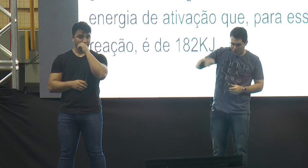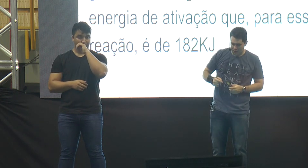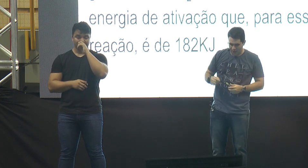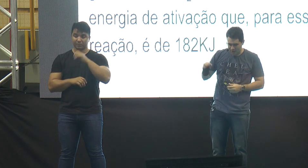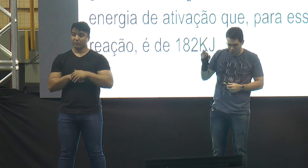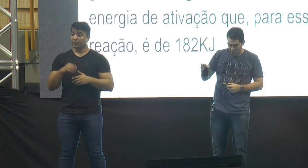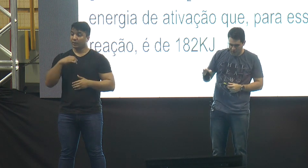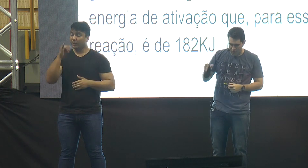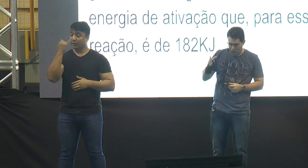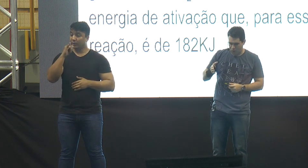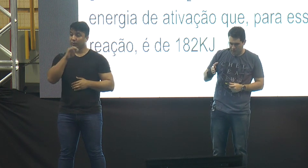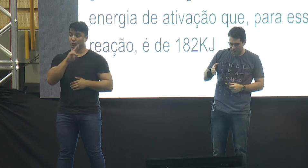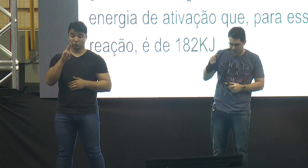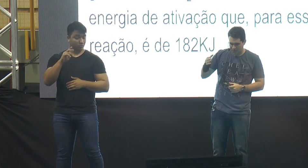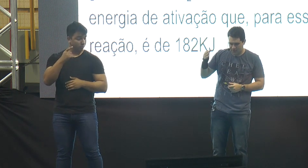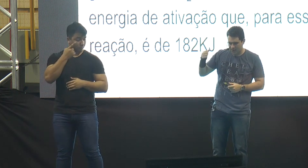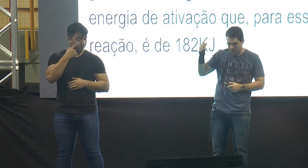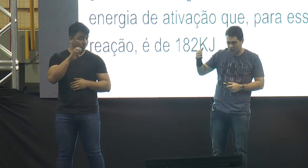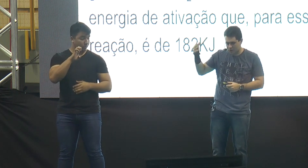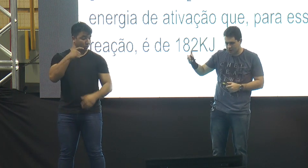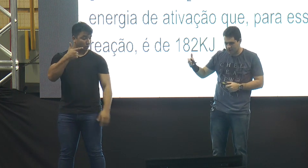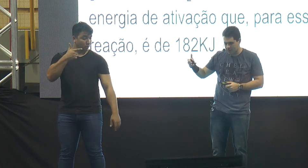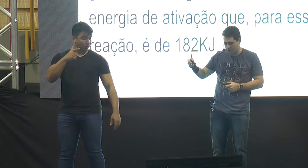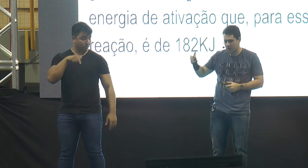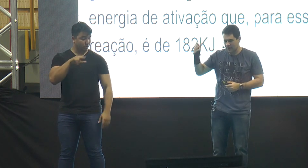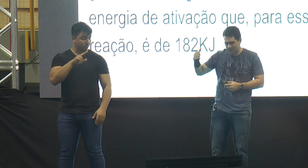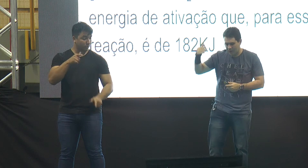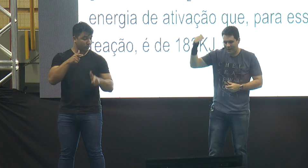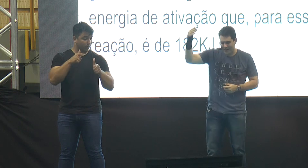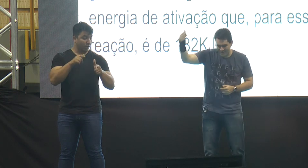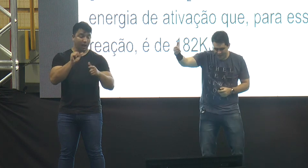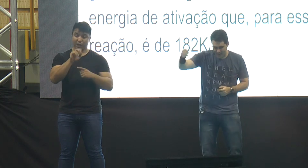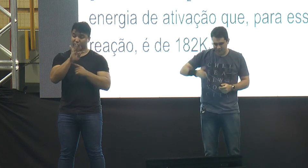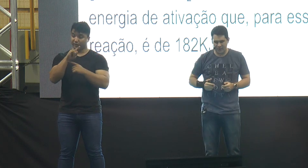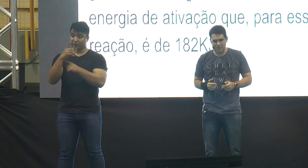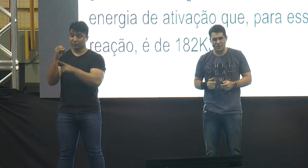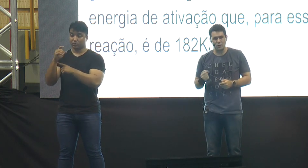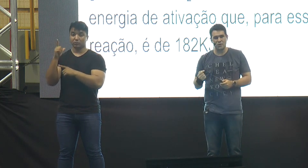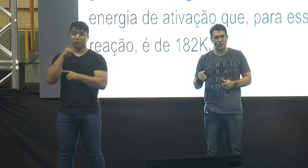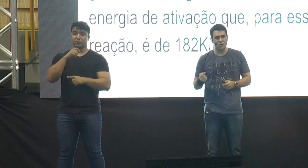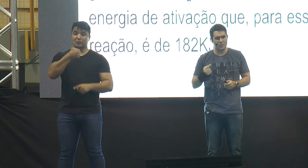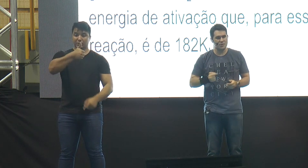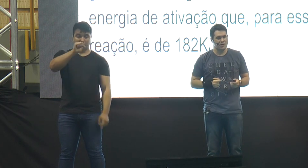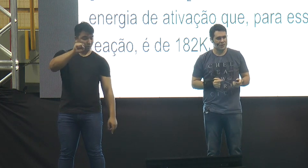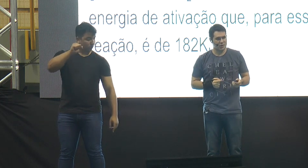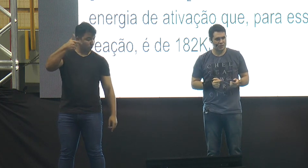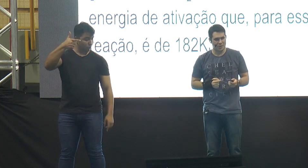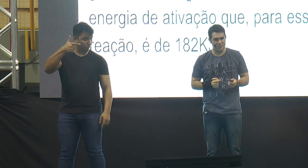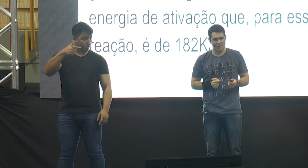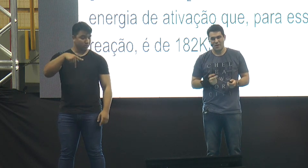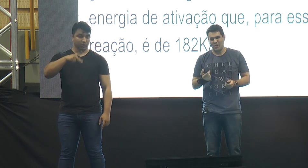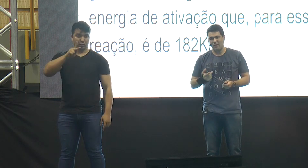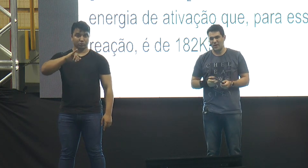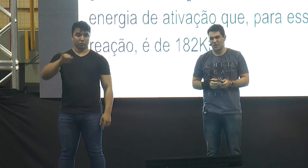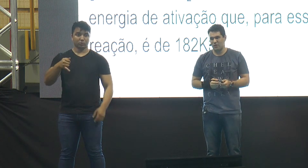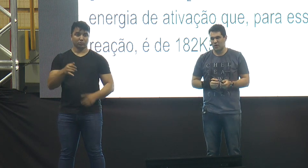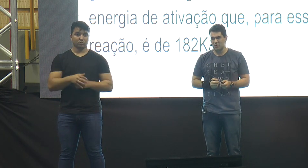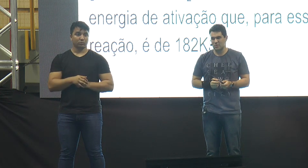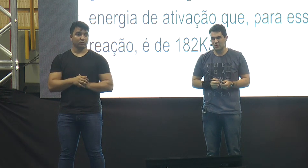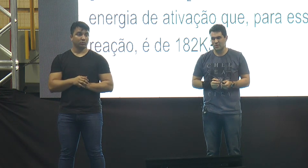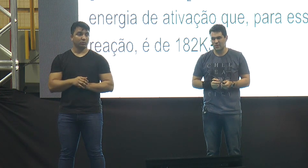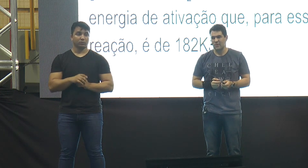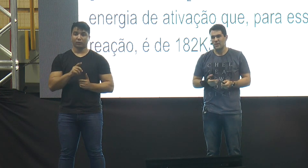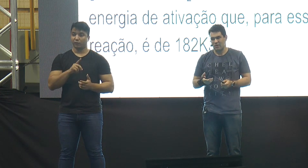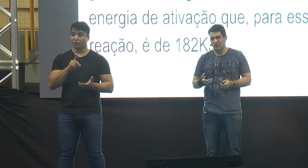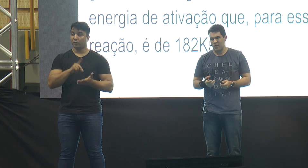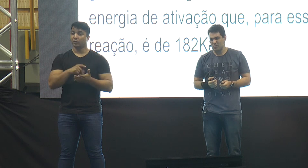energia denominada no gráfico como E2 é chamada de energia de ativação, que para essa reação é de 182 kJ. E aí, verdadeiro ou